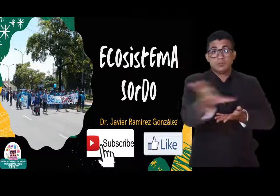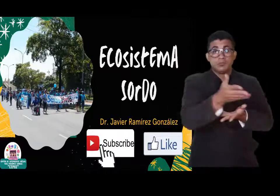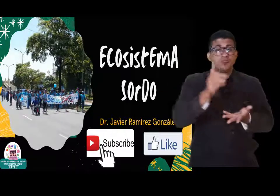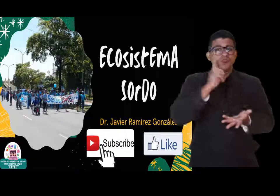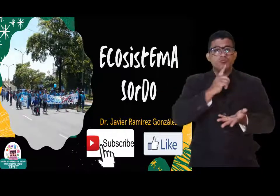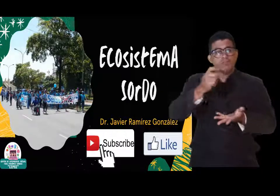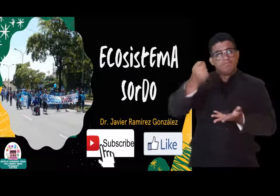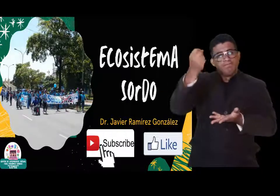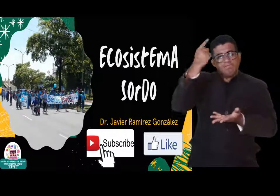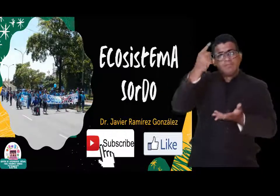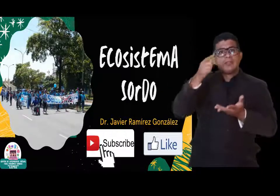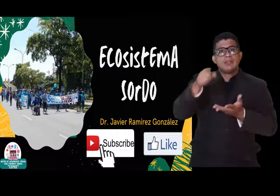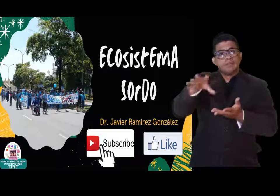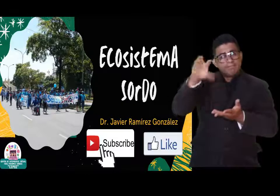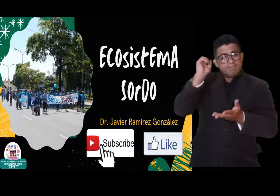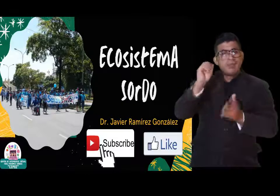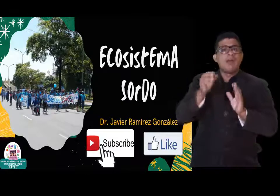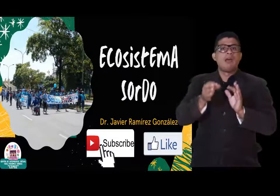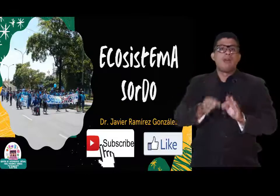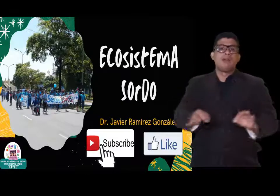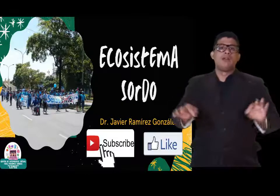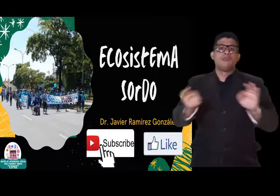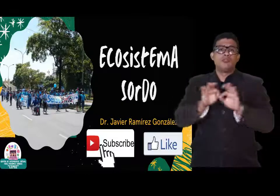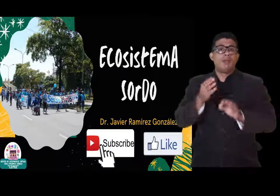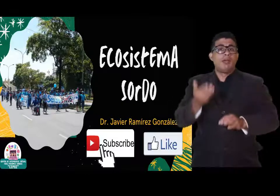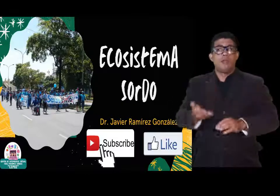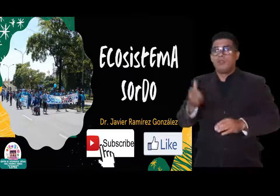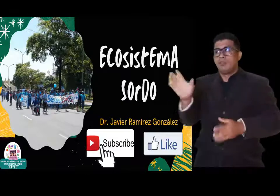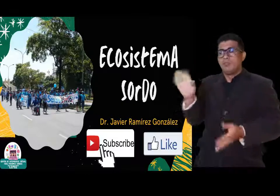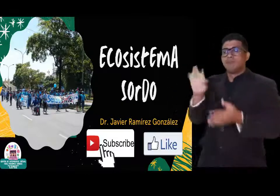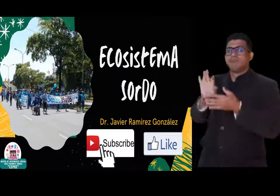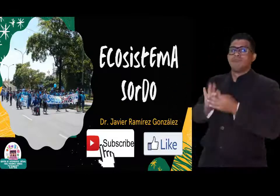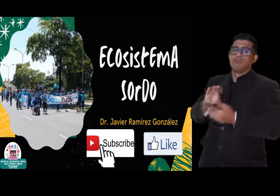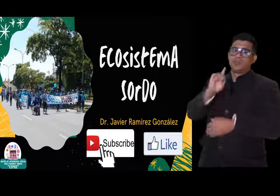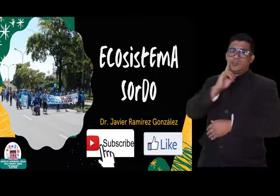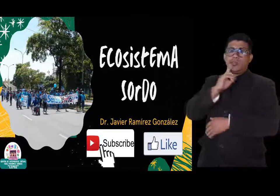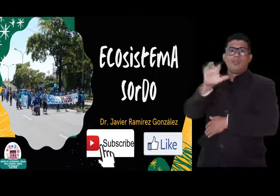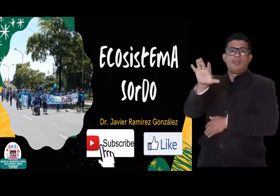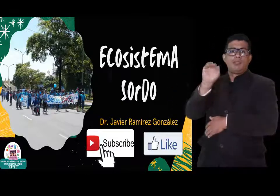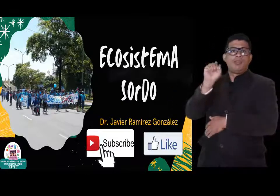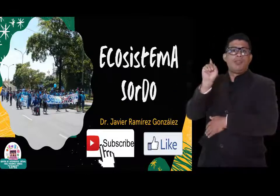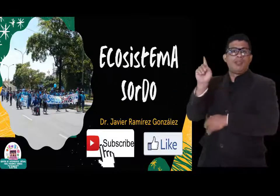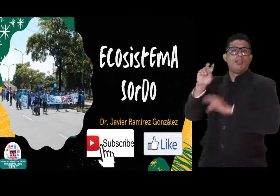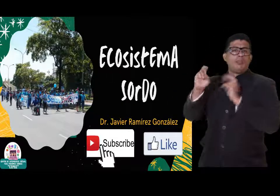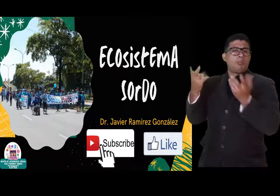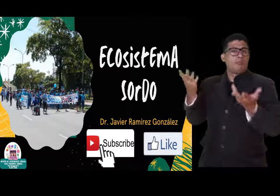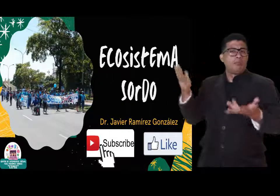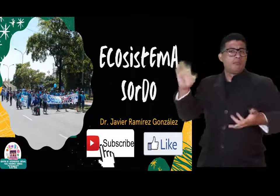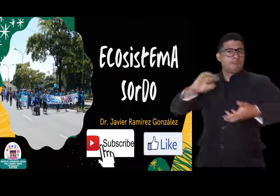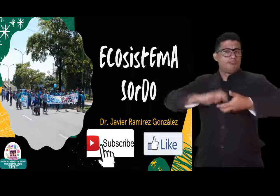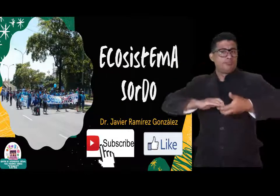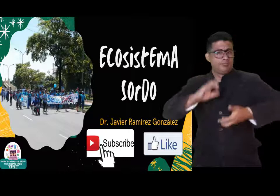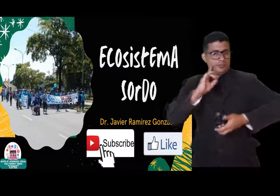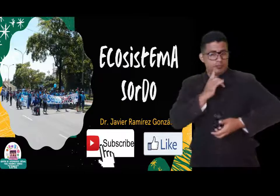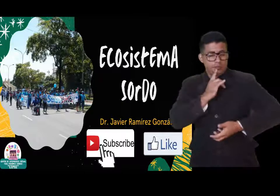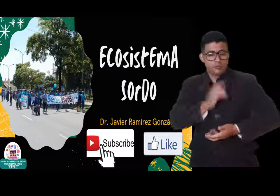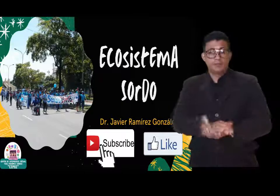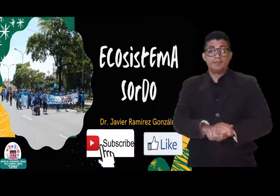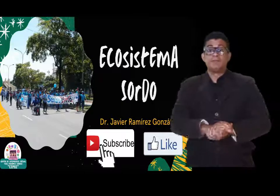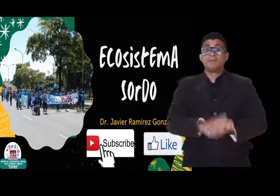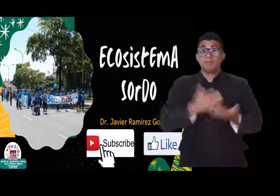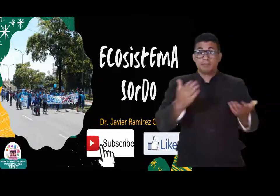importante dar una explicación más extensa para que las personas sordas sepan por qué este tema es importante conocer